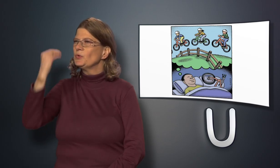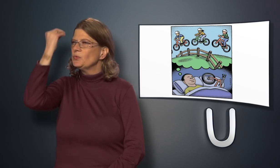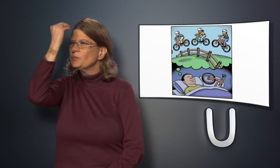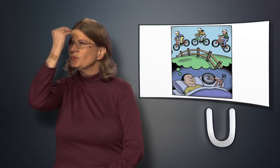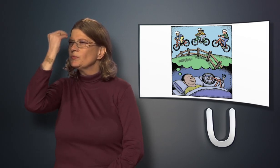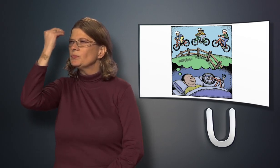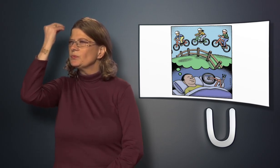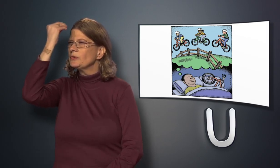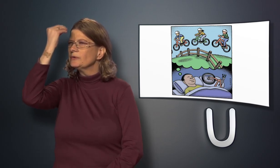Uni.